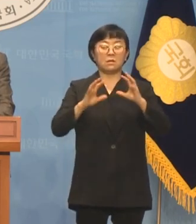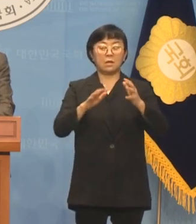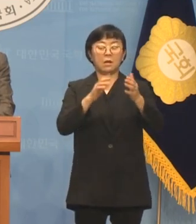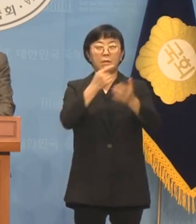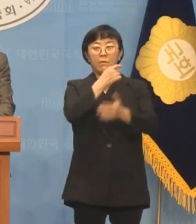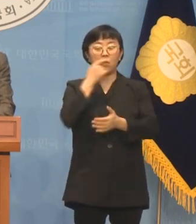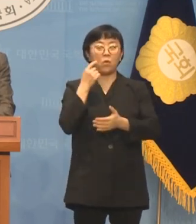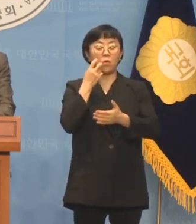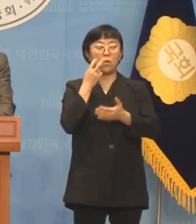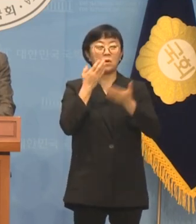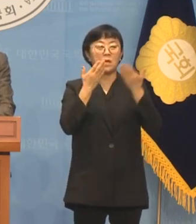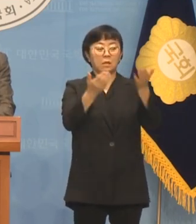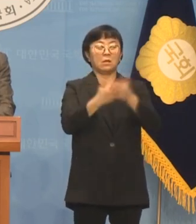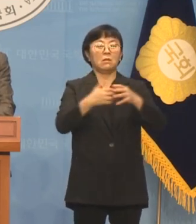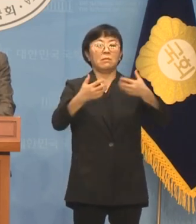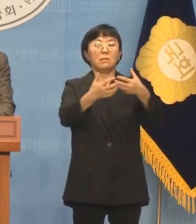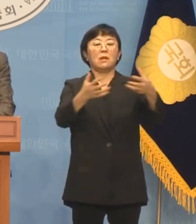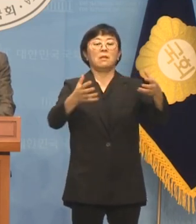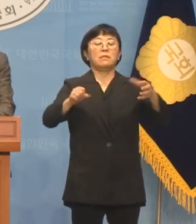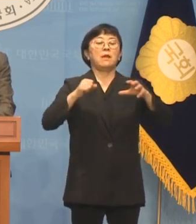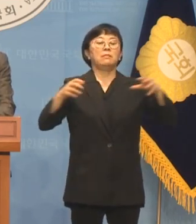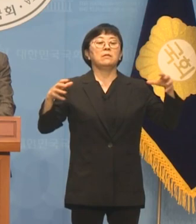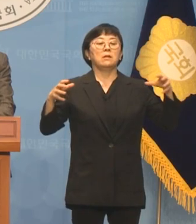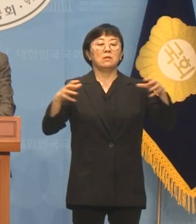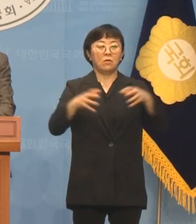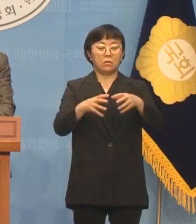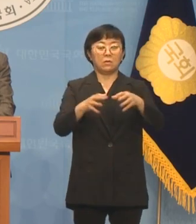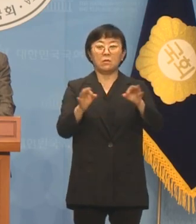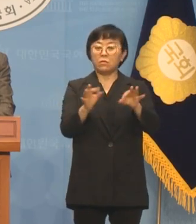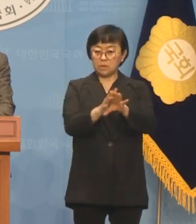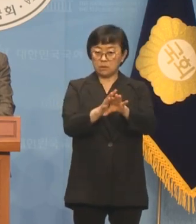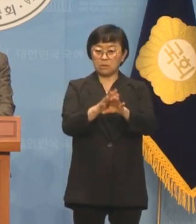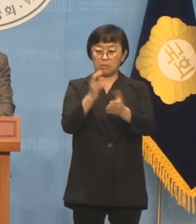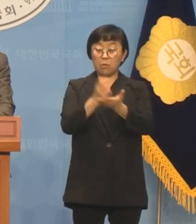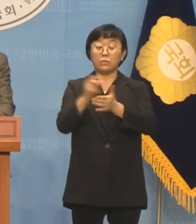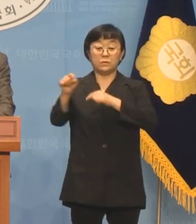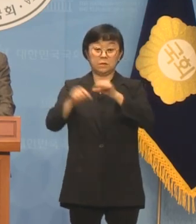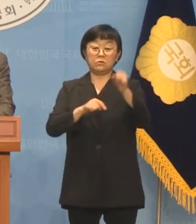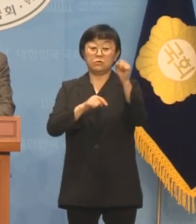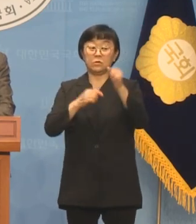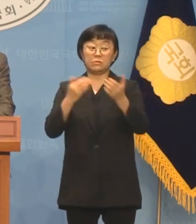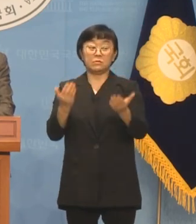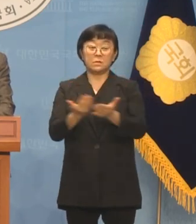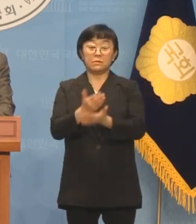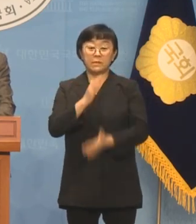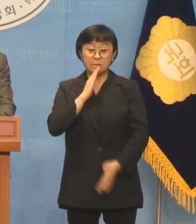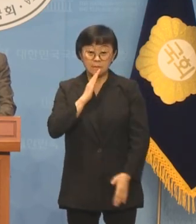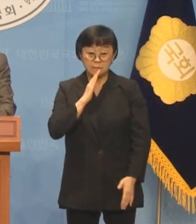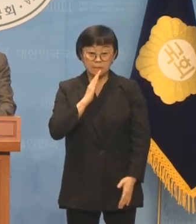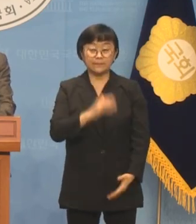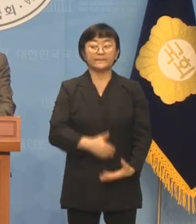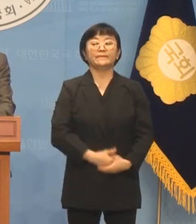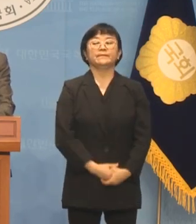보장한 단결권을 형해화시킨 것이 법치주의의 진전이 맞습니까?